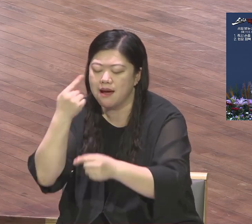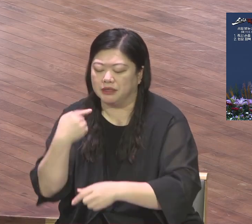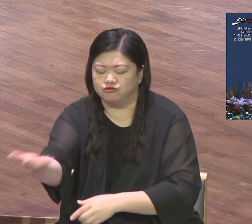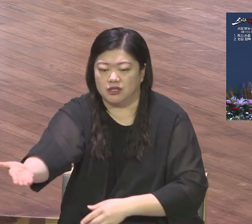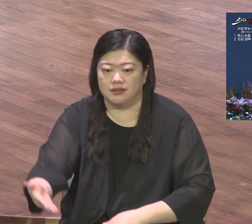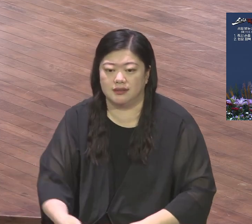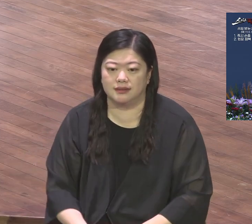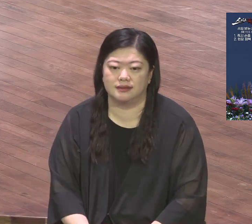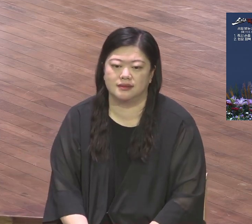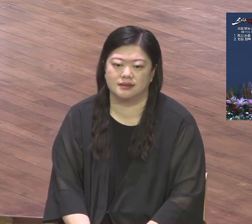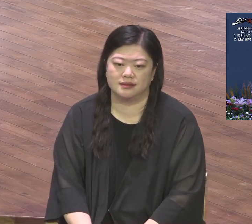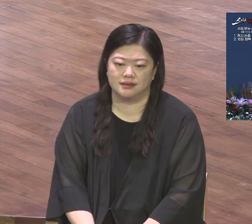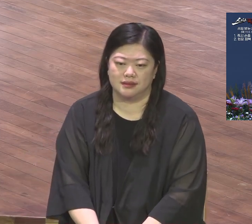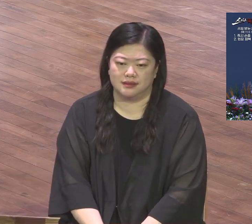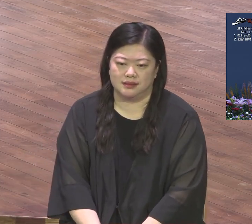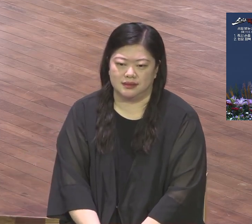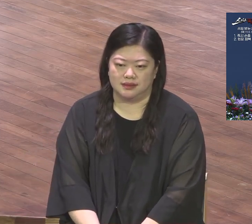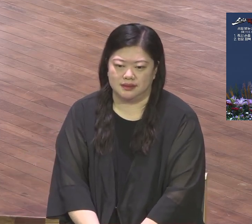제자